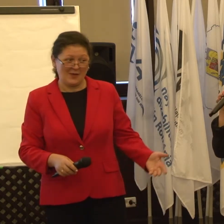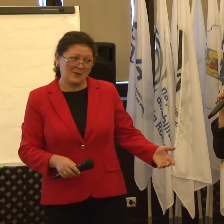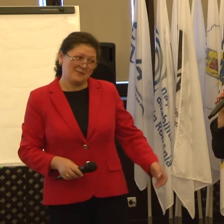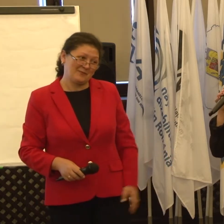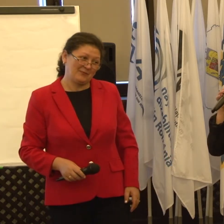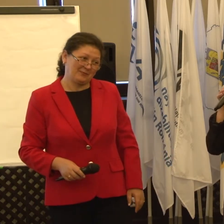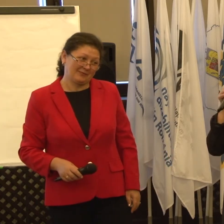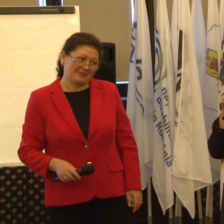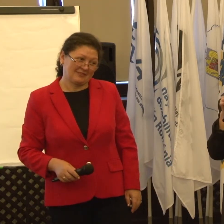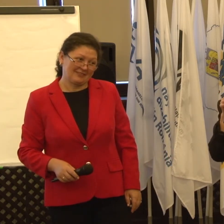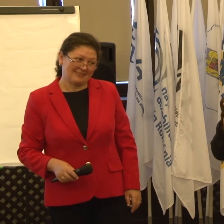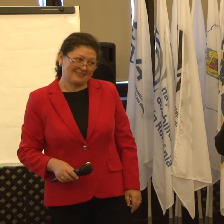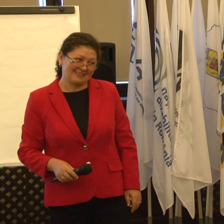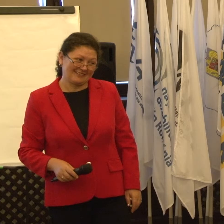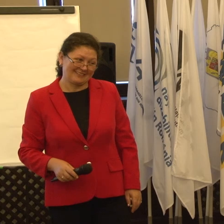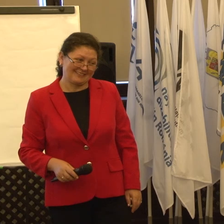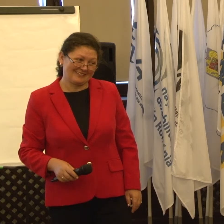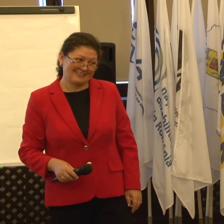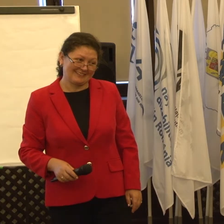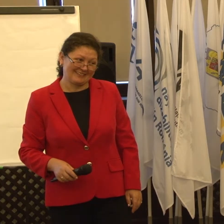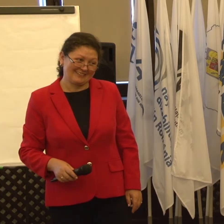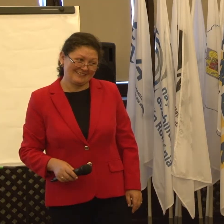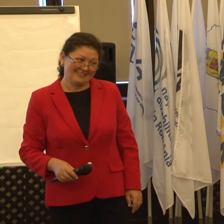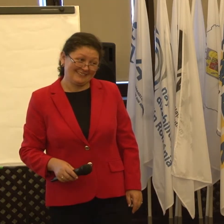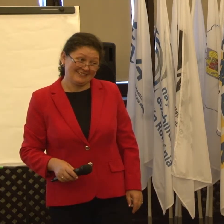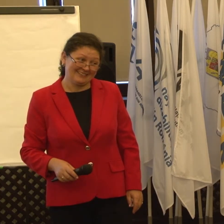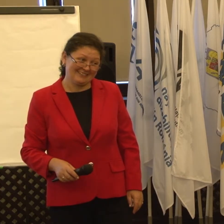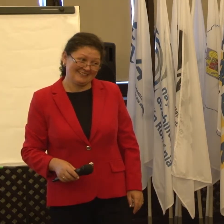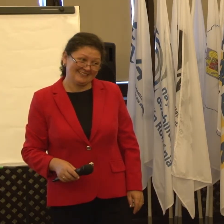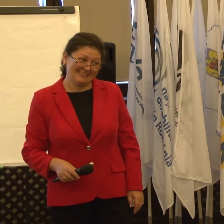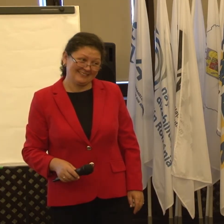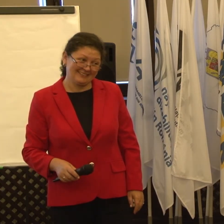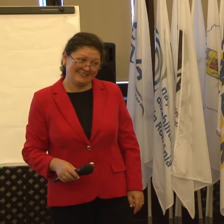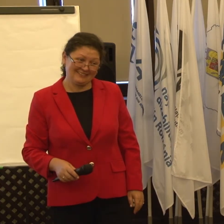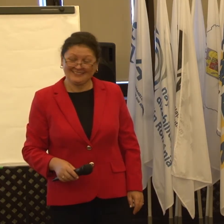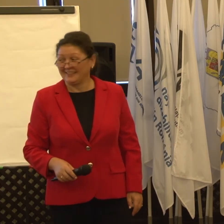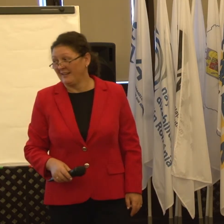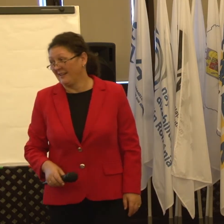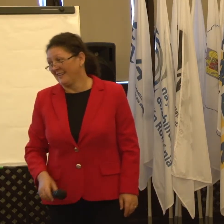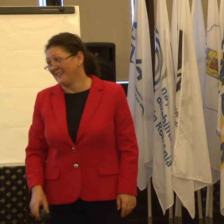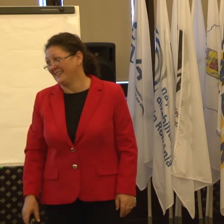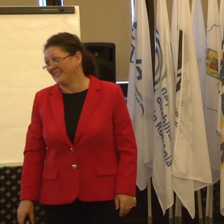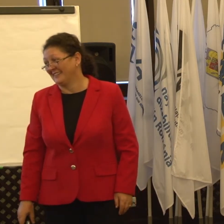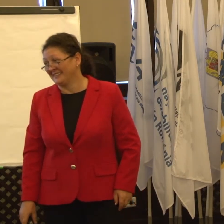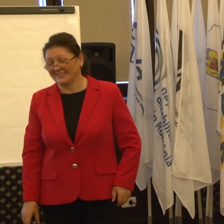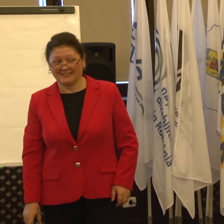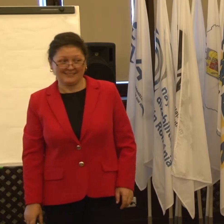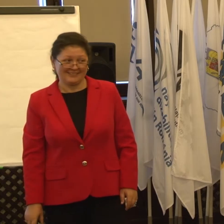de această schimbare. Dacă acest lucru nu se va întâmpla și nu va veni de la noi,